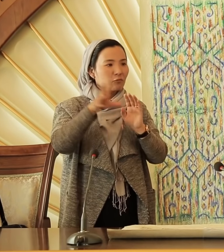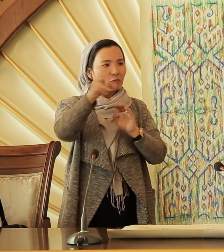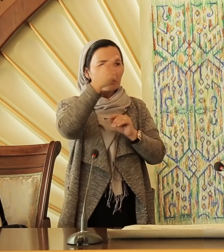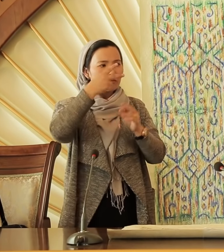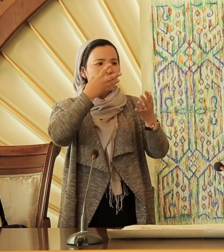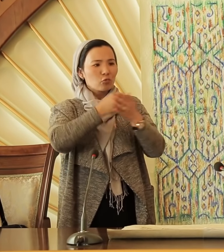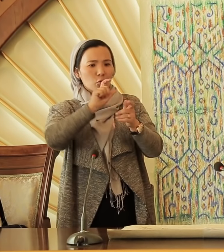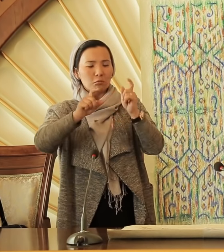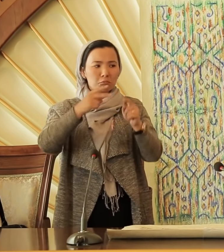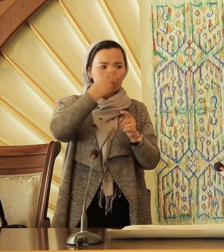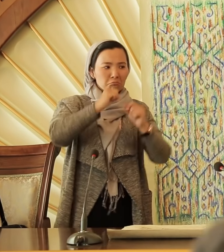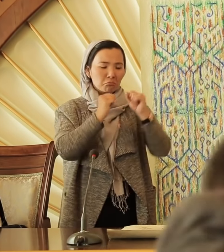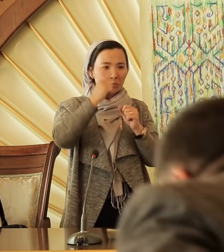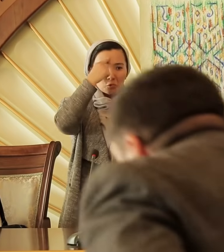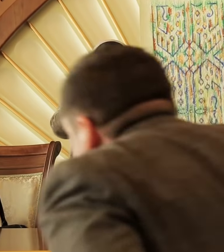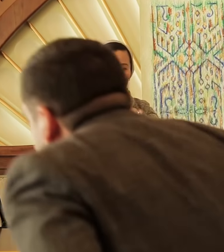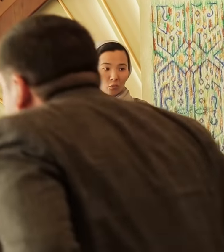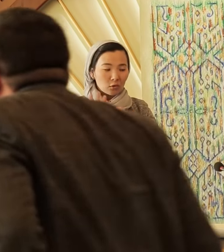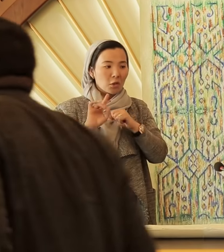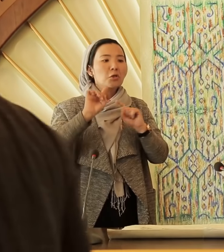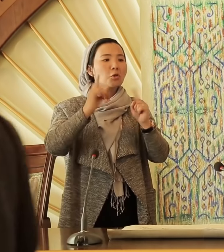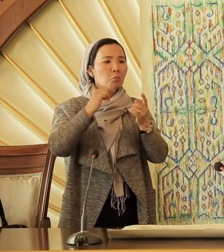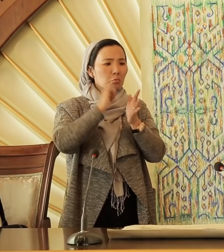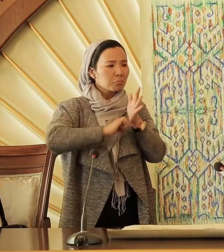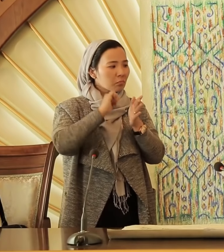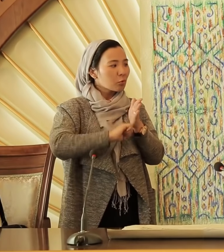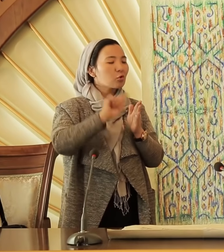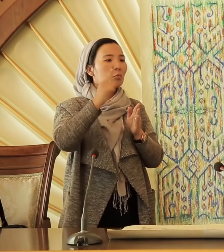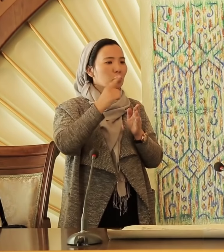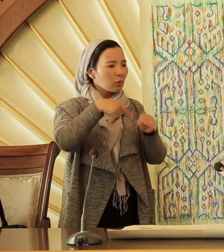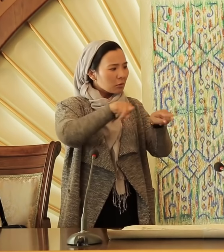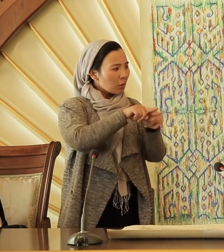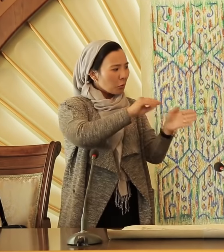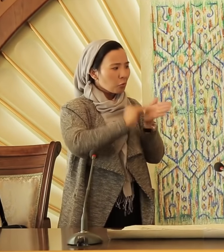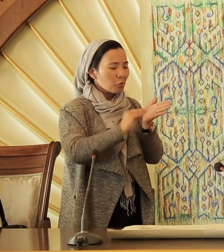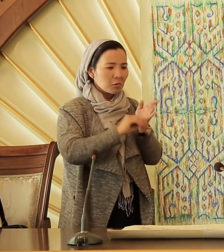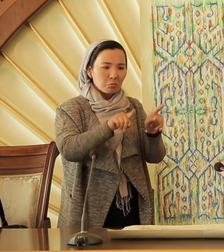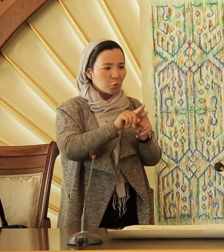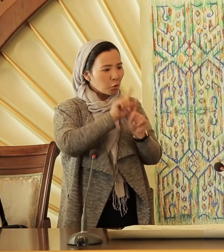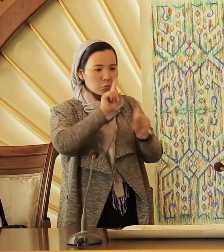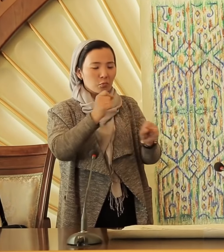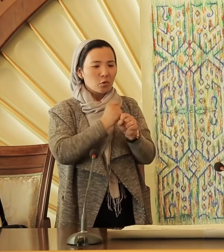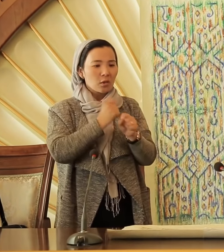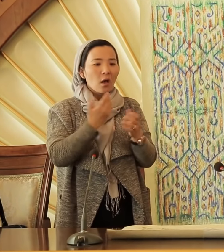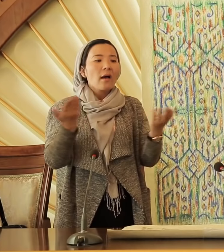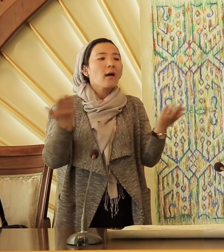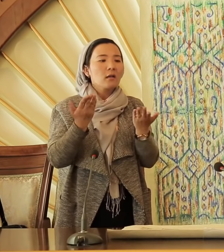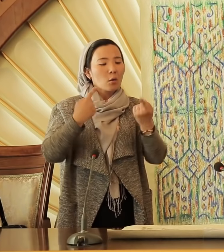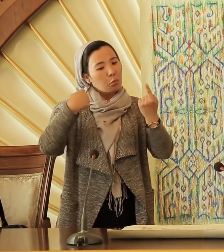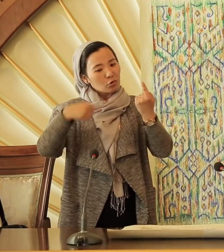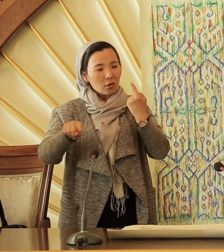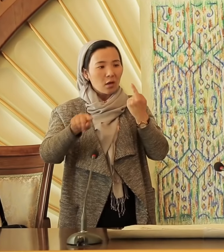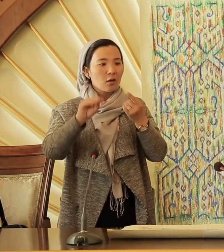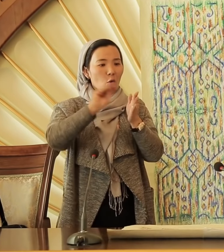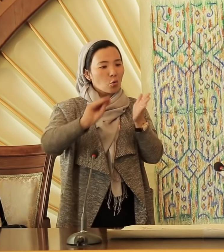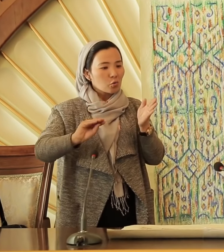kelishmovchilik. Keyin hamma nima uchun endi yozuvda yozmaymiz? Qaysi birda yozamiz desa,